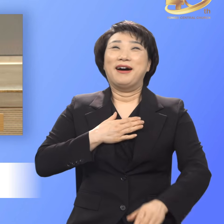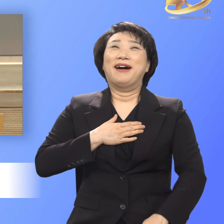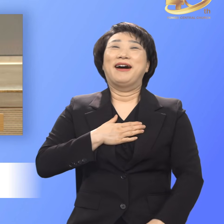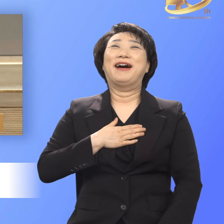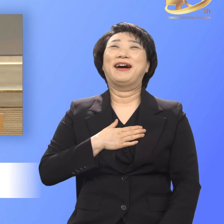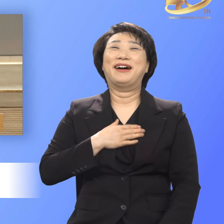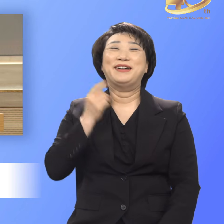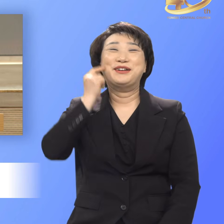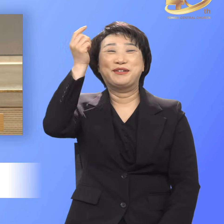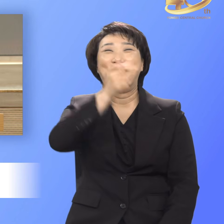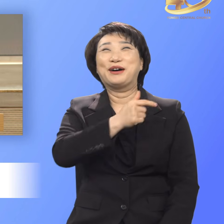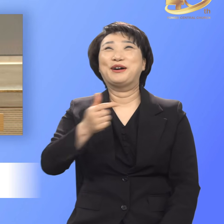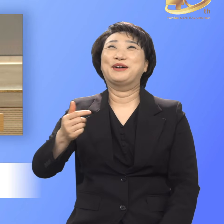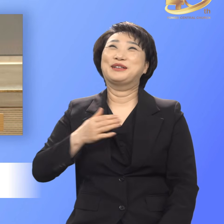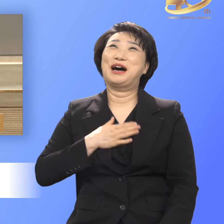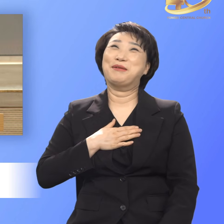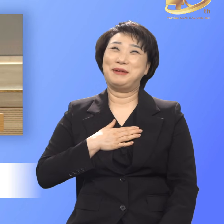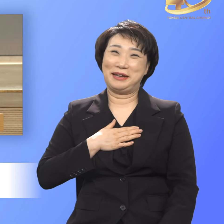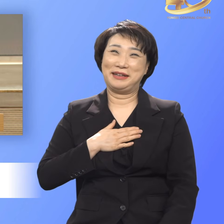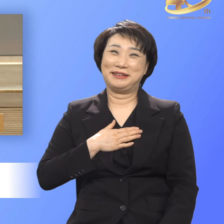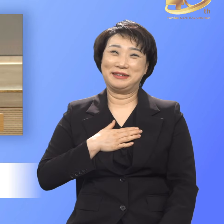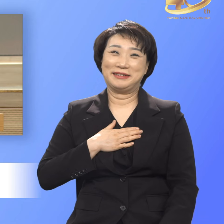얼마나 영광스러운 일이냐.